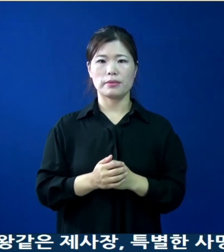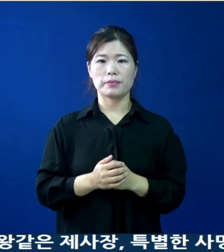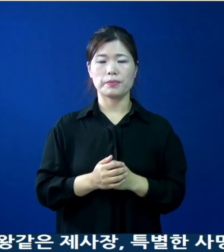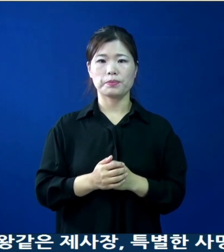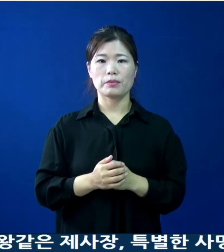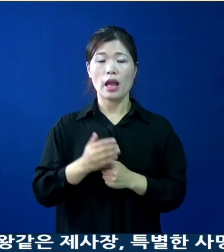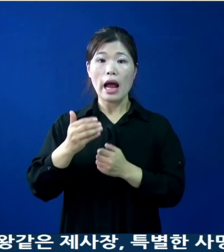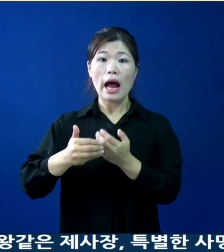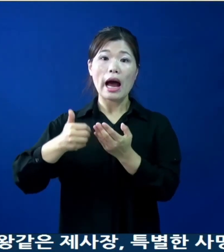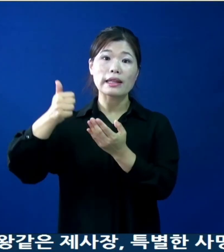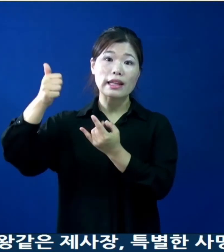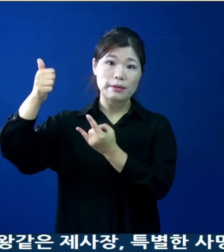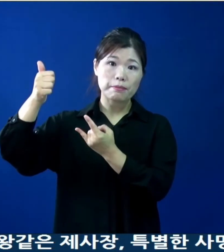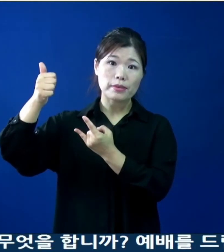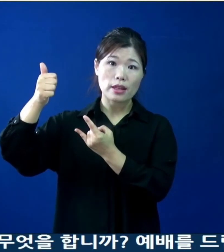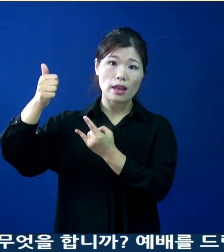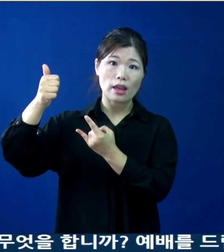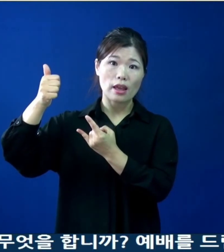하나님께서